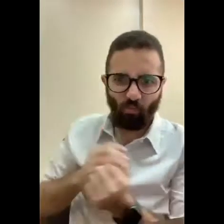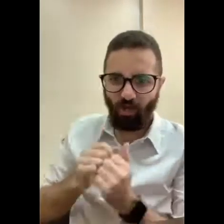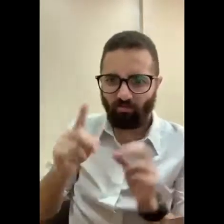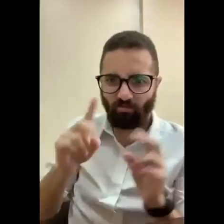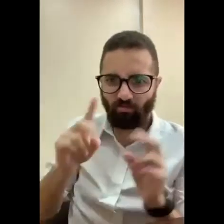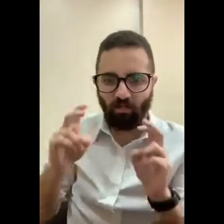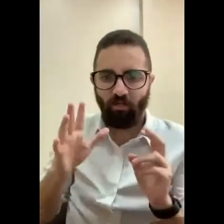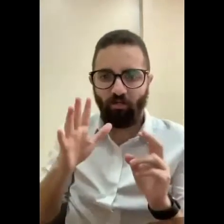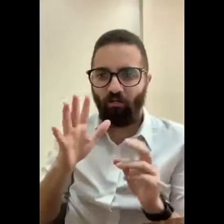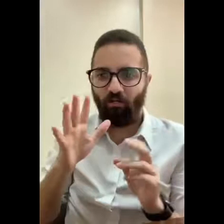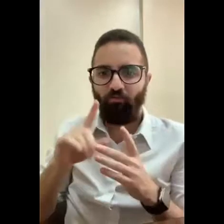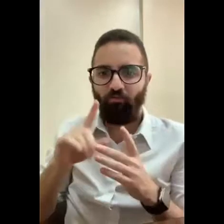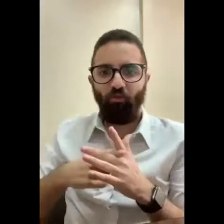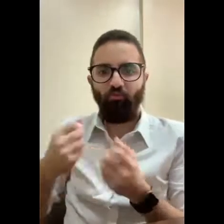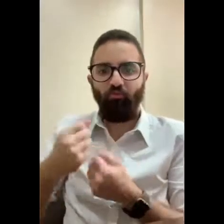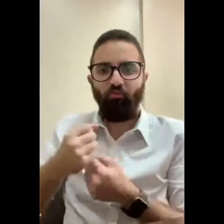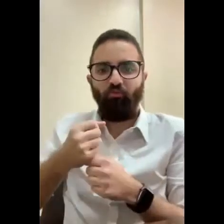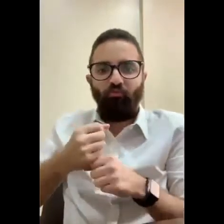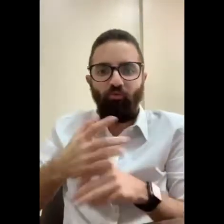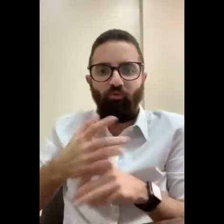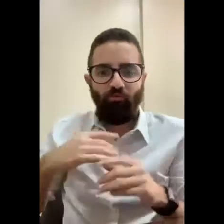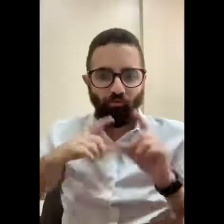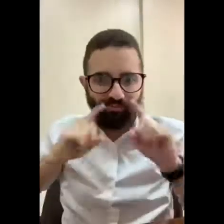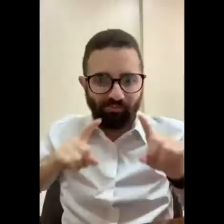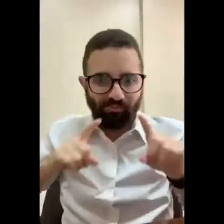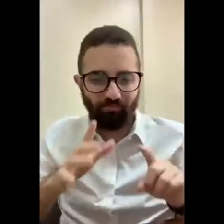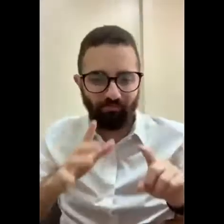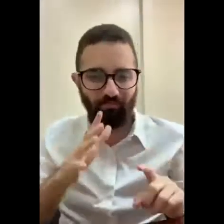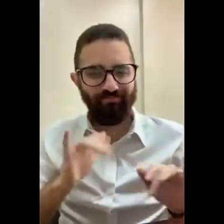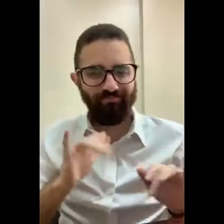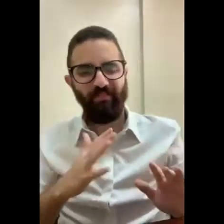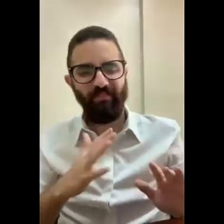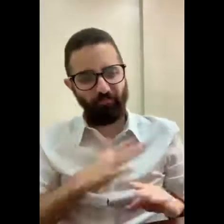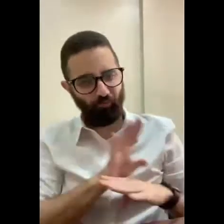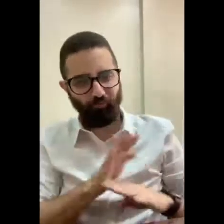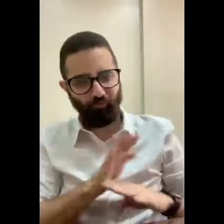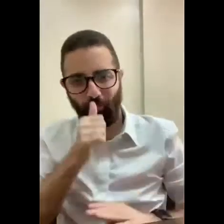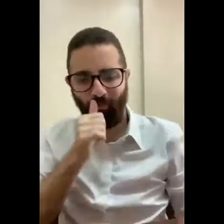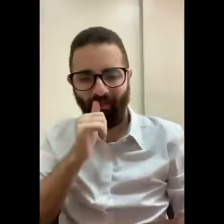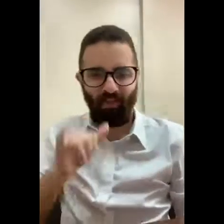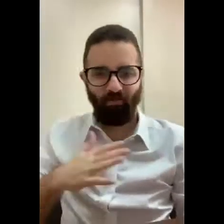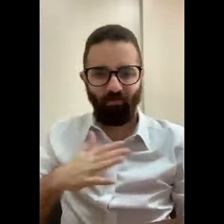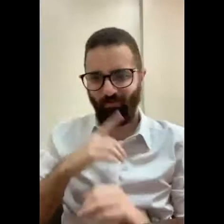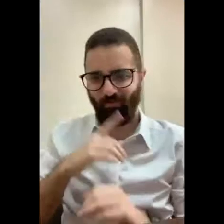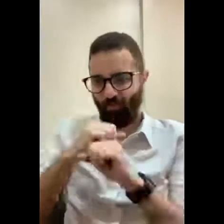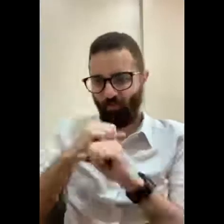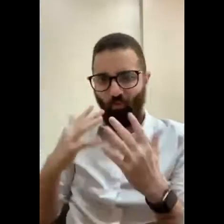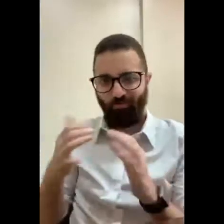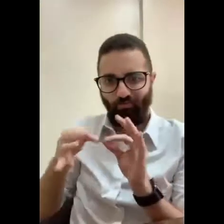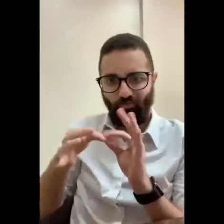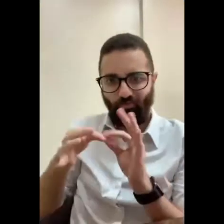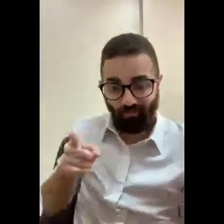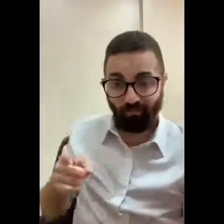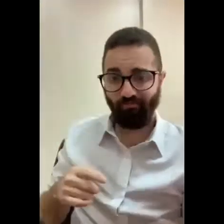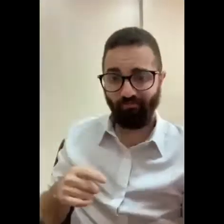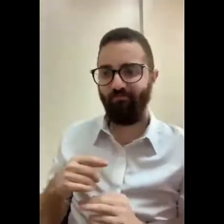para interpretar. Entonces mi mamá que ve todo lo que yo estoy diciendo y entonces ella me pelea, responde por